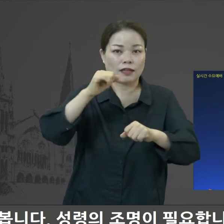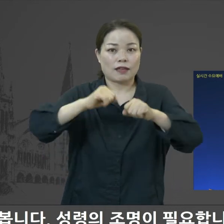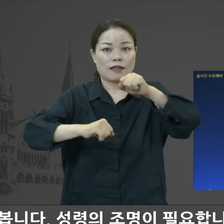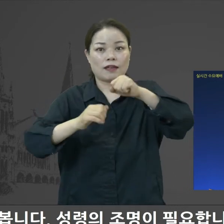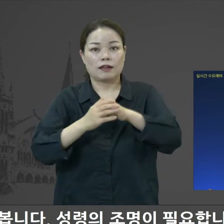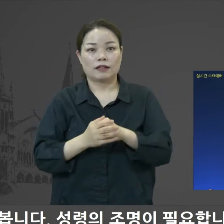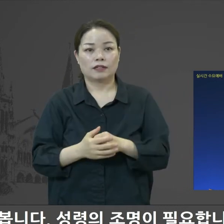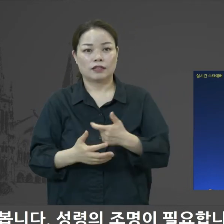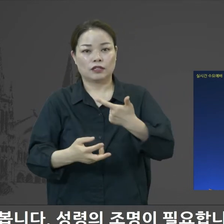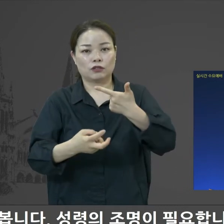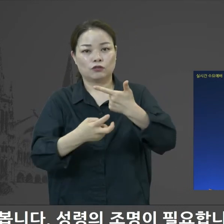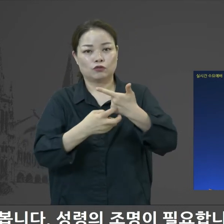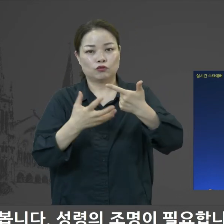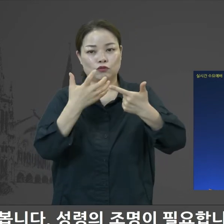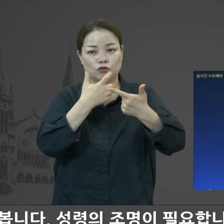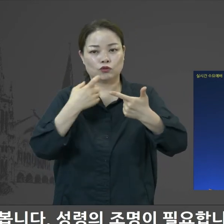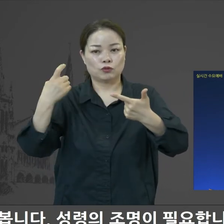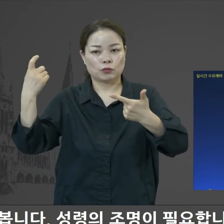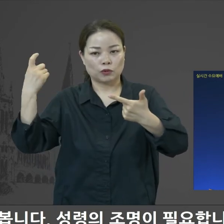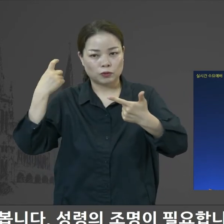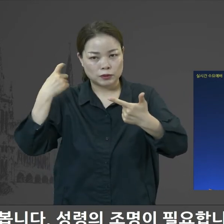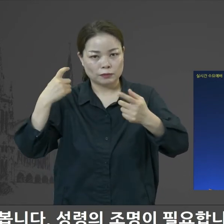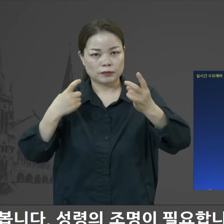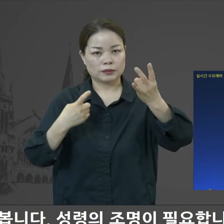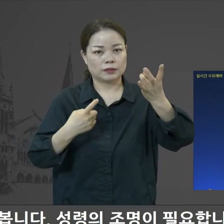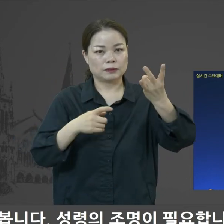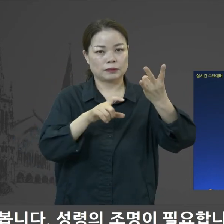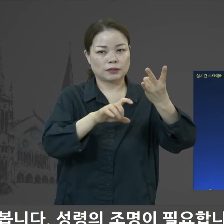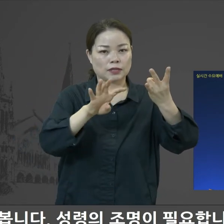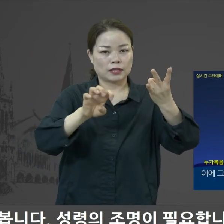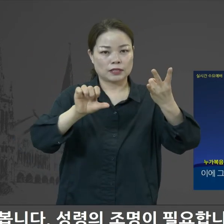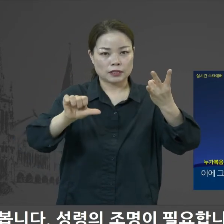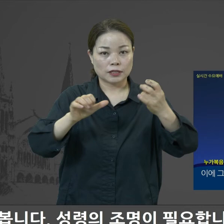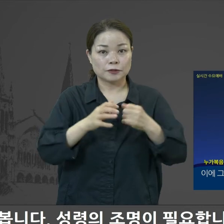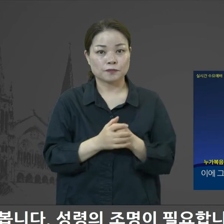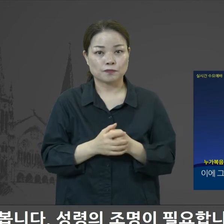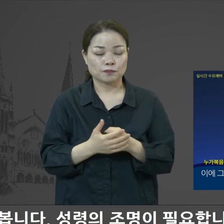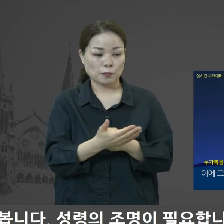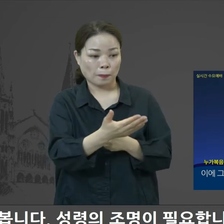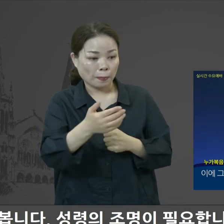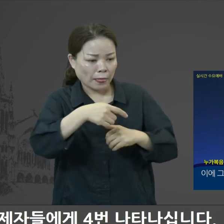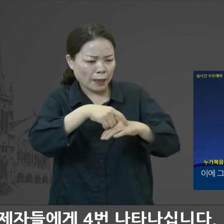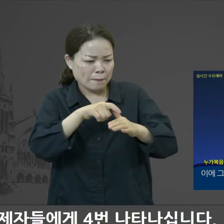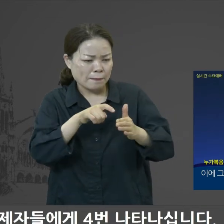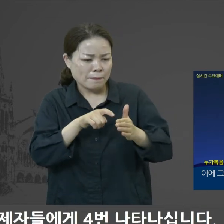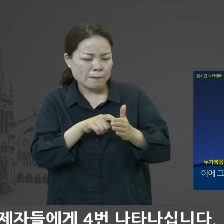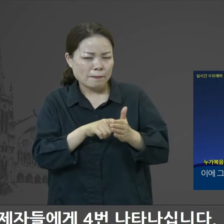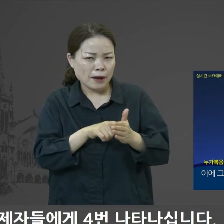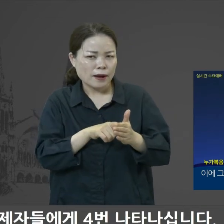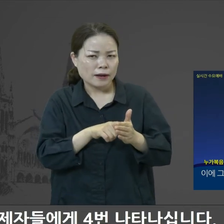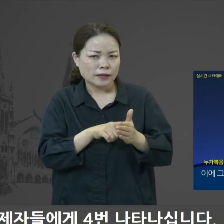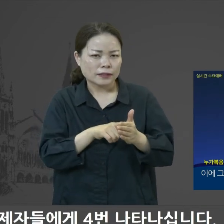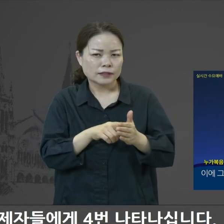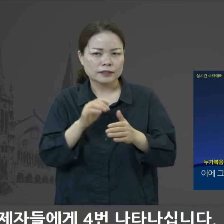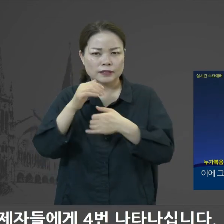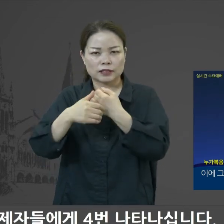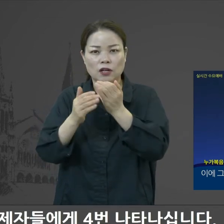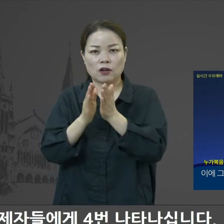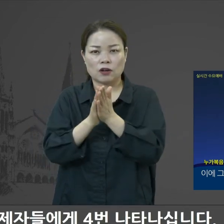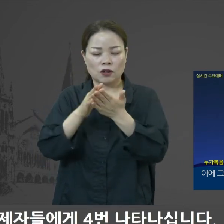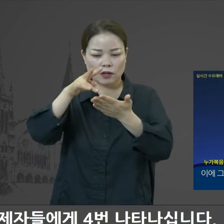행하셨습니다. 누가복음 24장 45절 말씀 제가 읽어드리겠습니다. 이에 그들의 마음을 열어